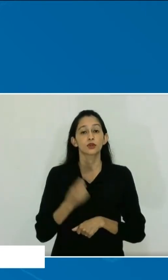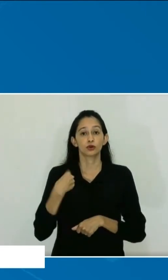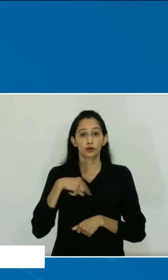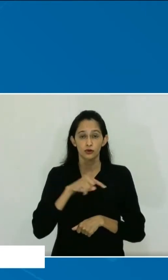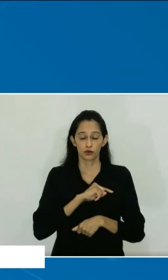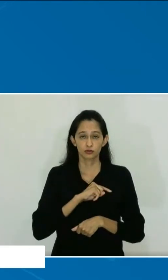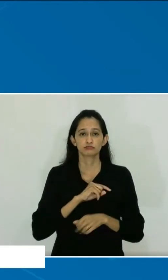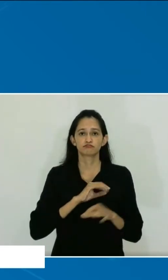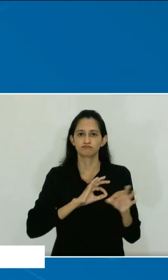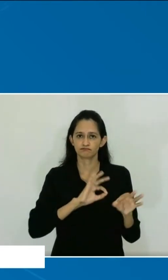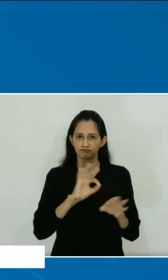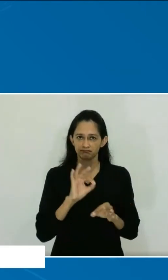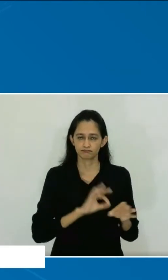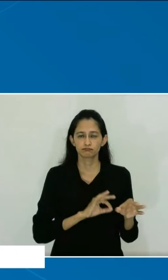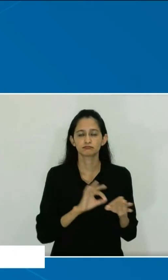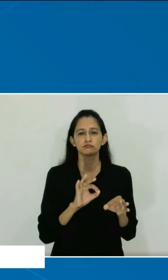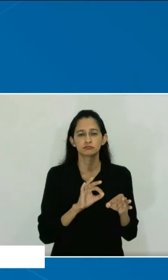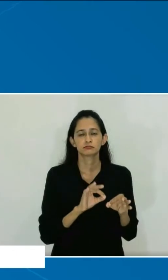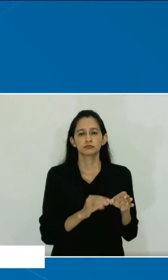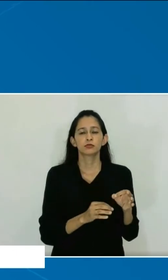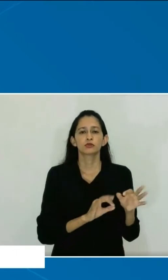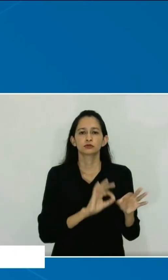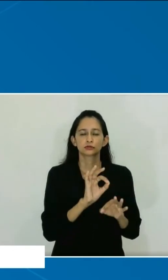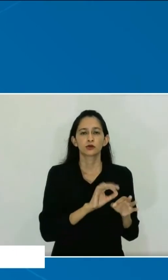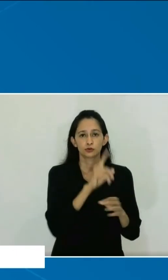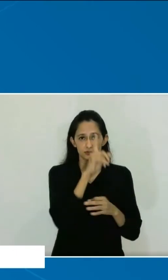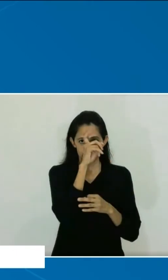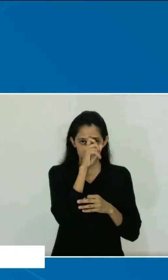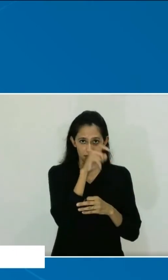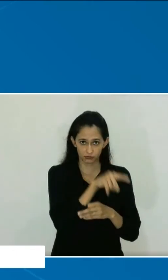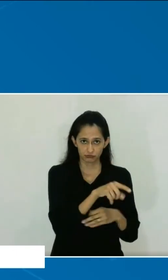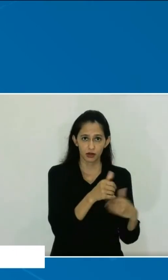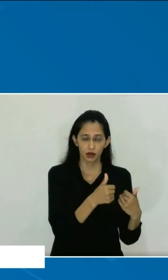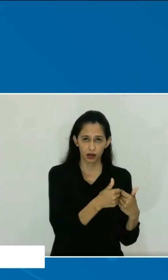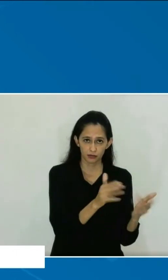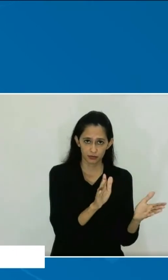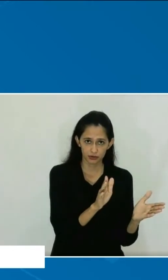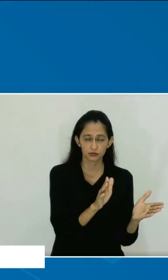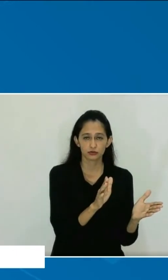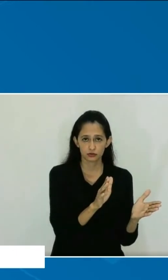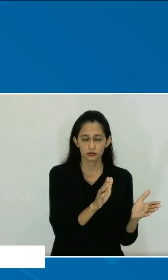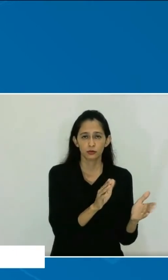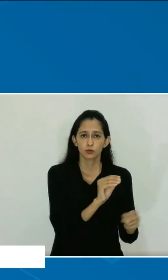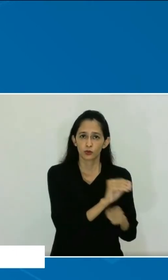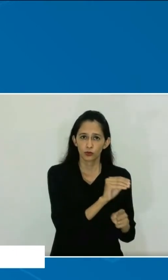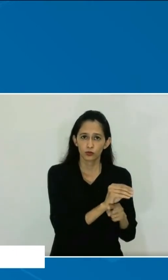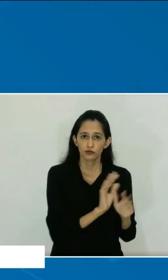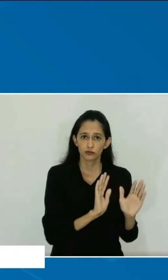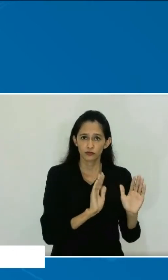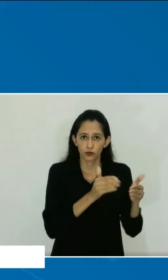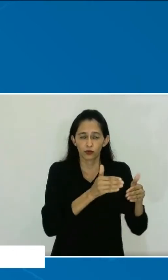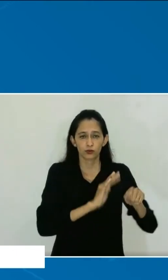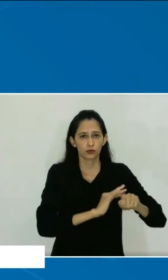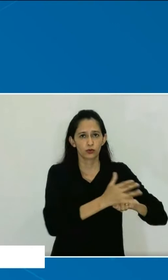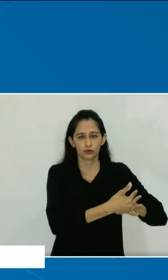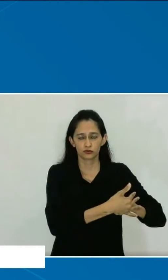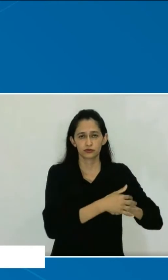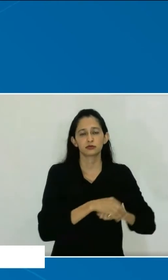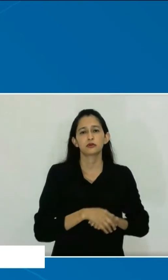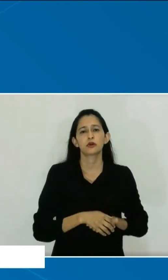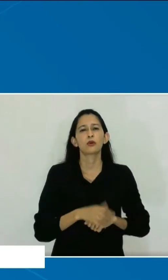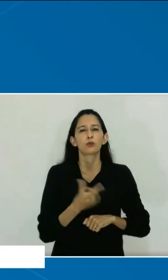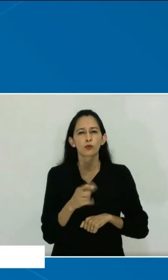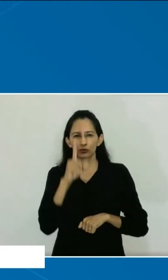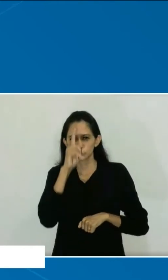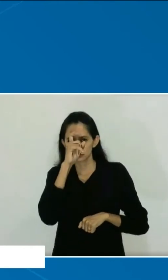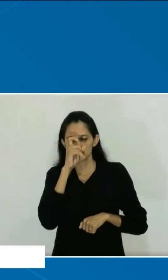grupos que ajudou a montar o hospital de campanha, que desafogou muito o nosso hospital geral. Capacitamos